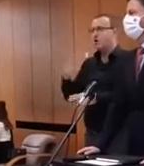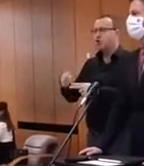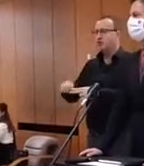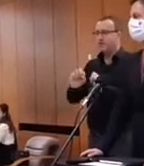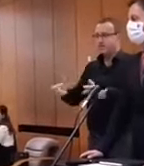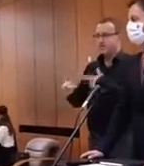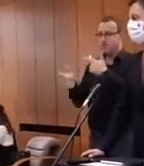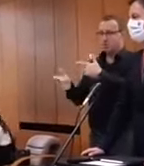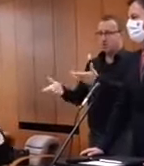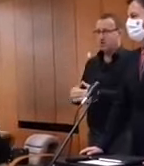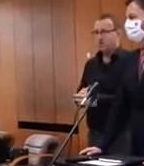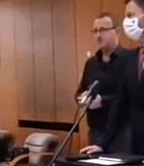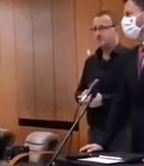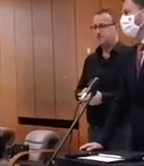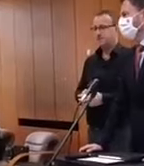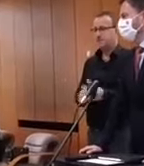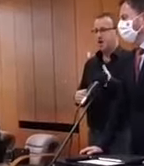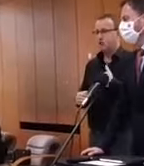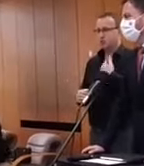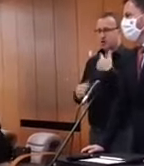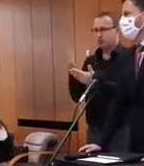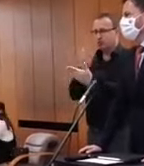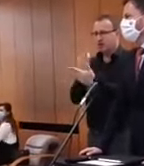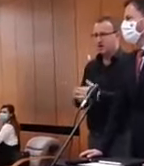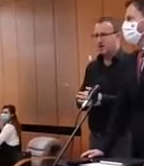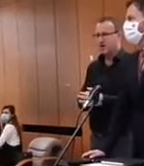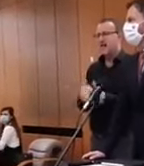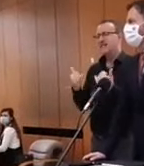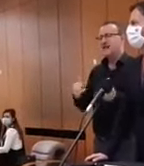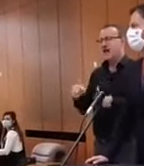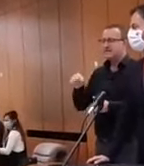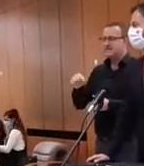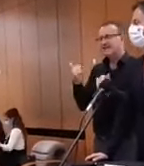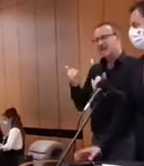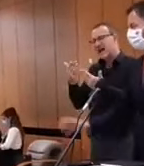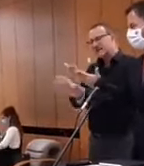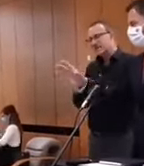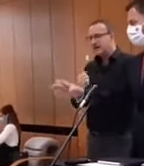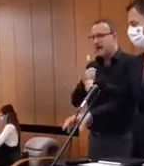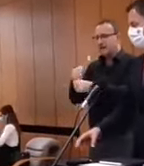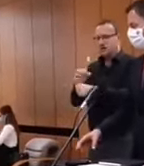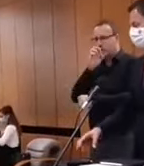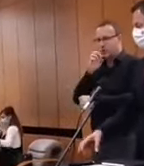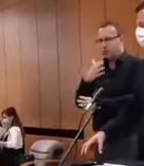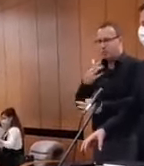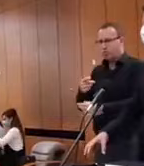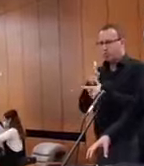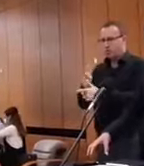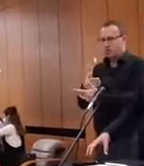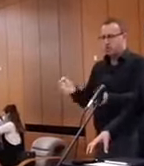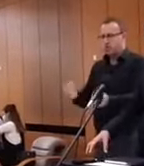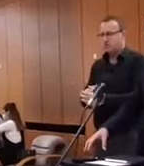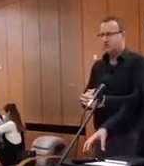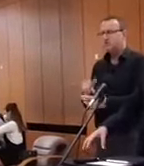bolo priechodné, aby na tom popracoval. Tak som to teda ja čítal. Čiže tejto chvíli je nepriechodné. Samozrejme, doplním tú otázku. Pre